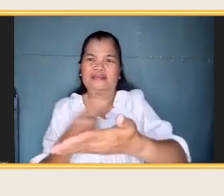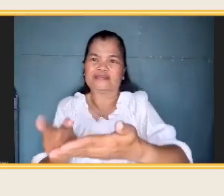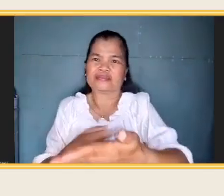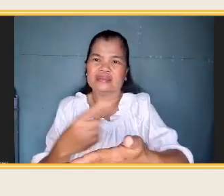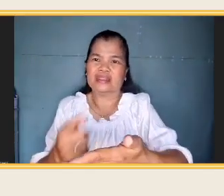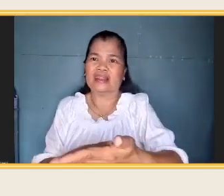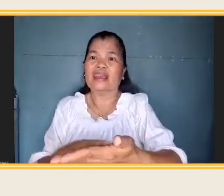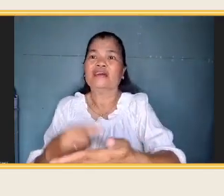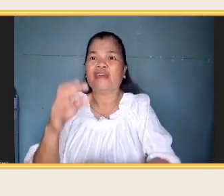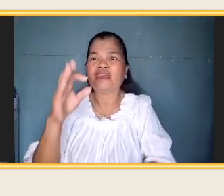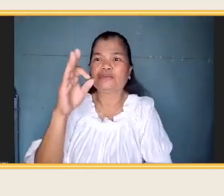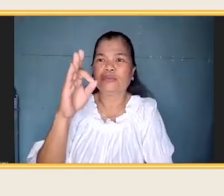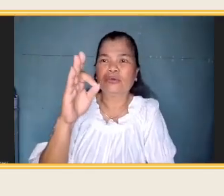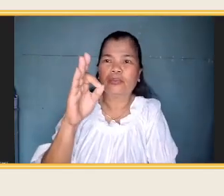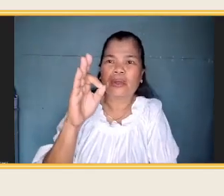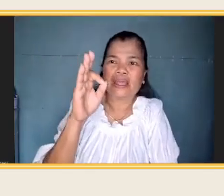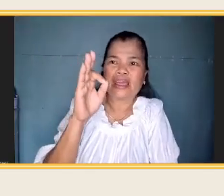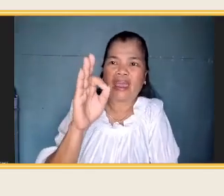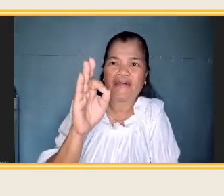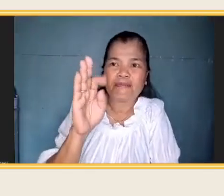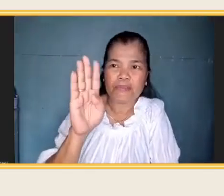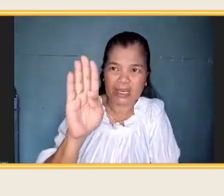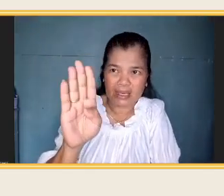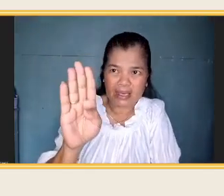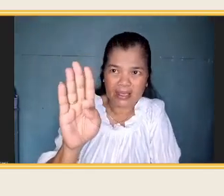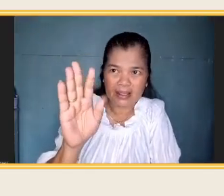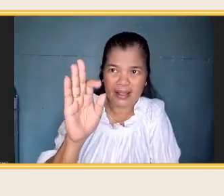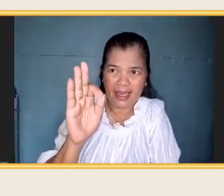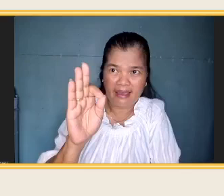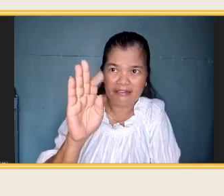Tablet. Then, Facebook, pwedeng FB,